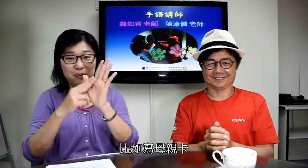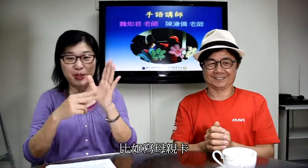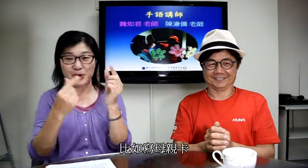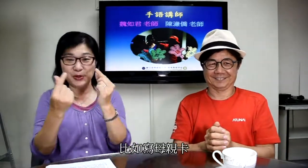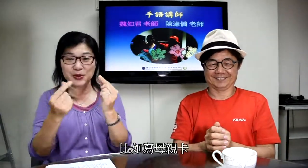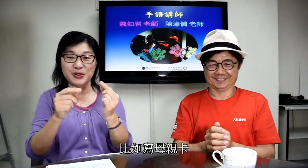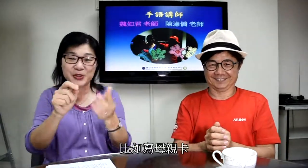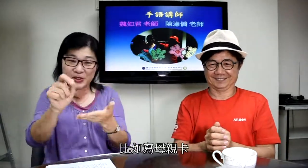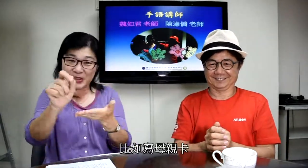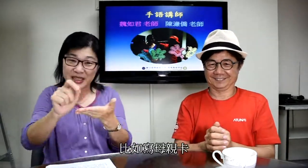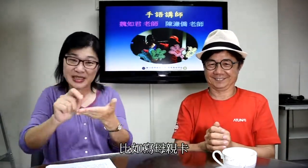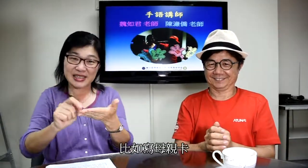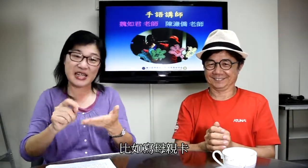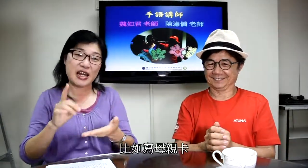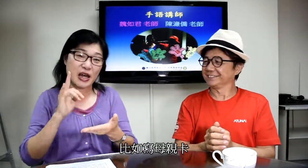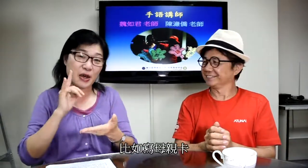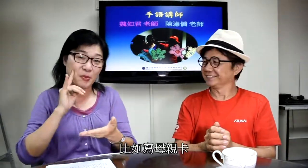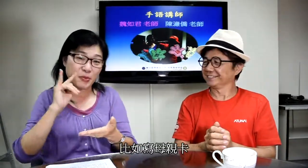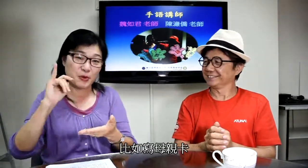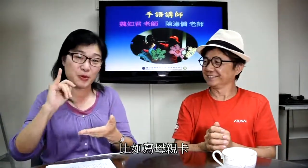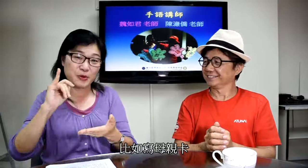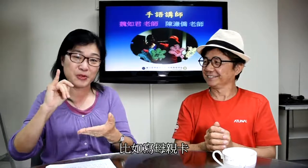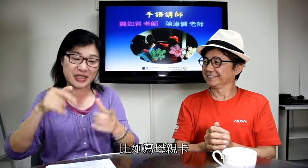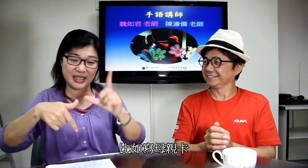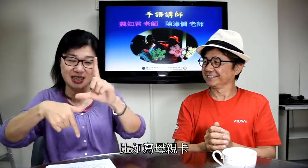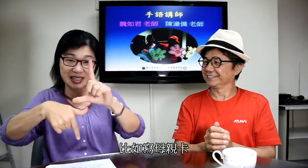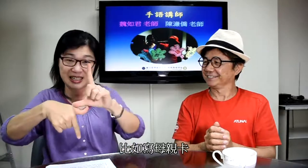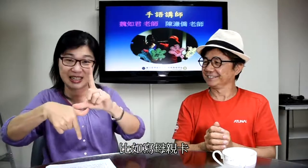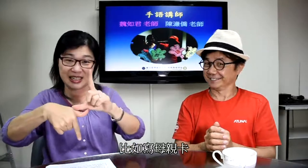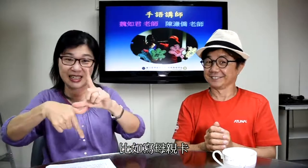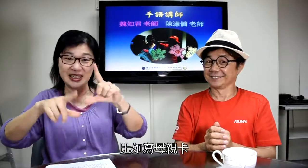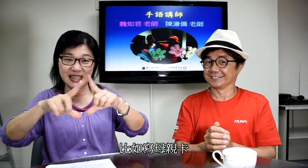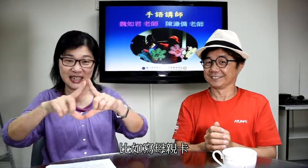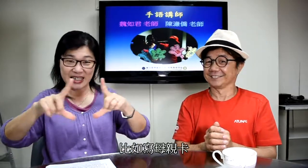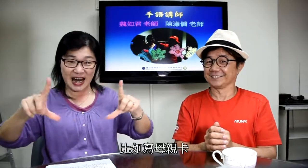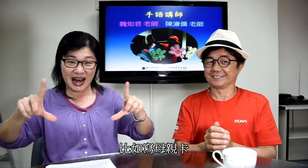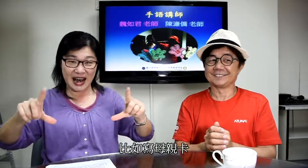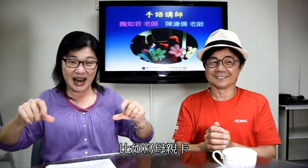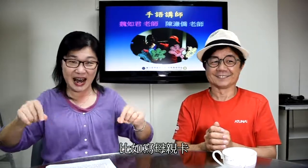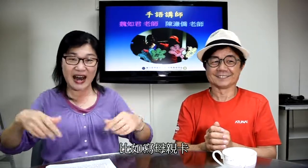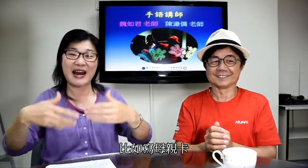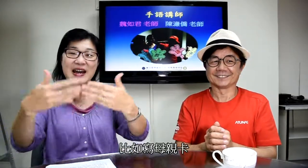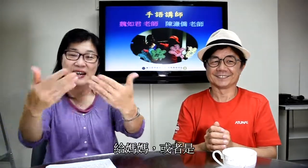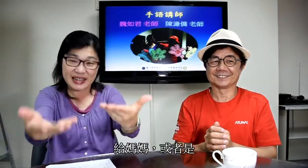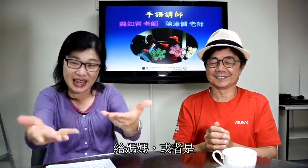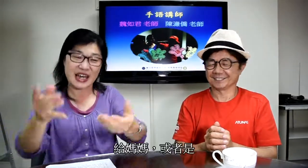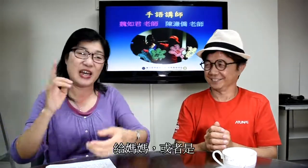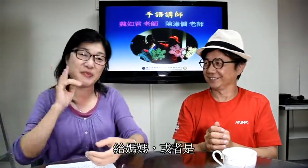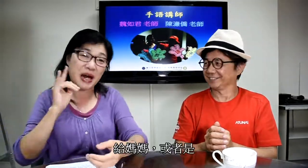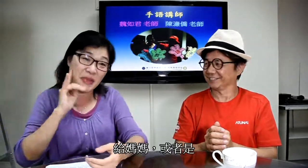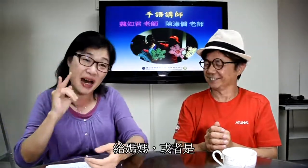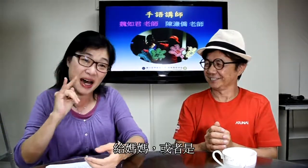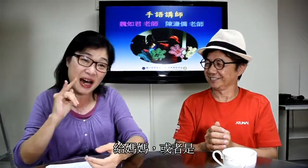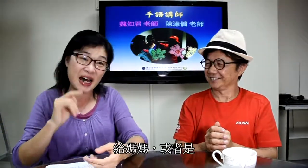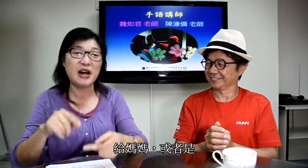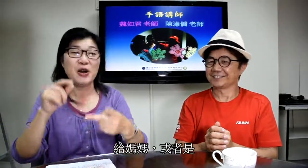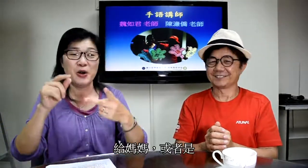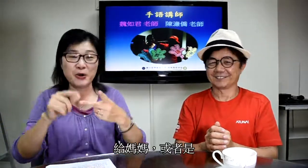如写母亲卡给妈妈，或者